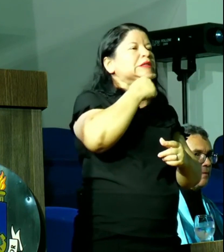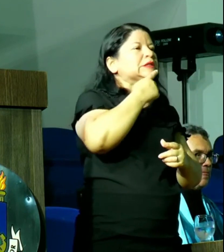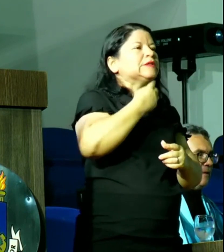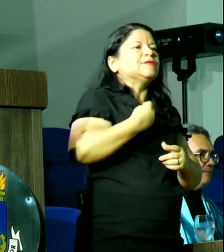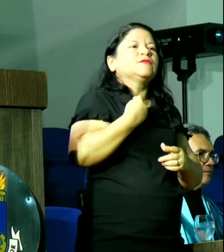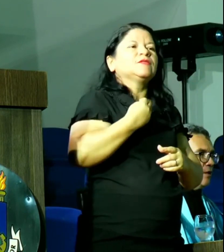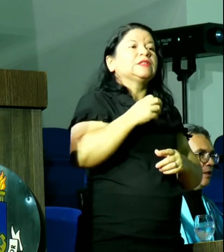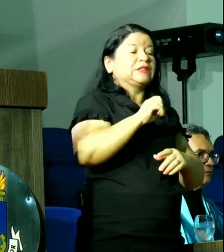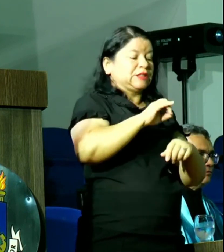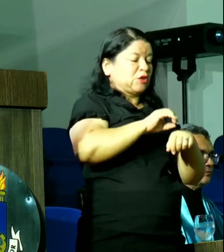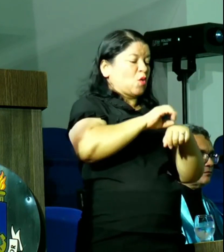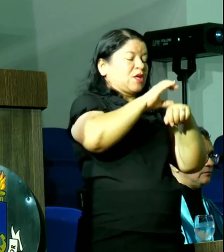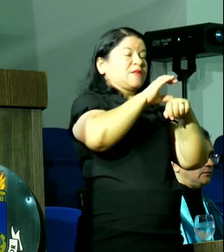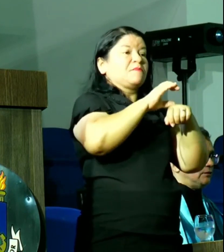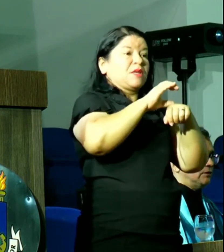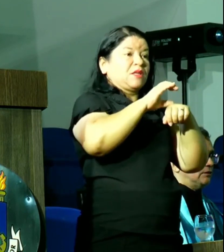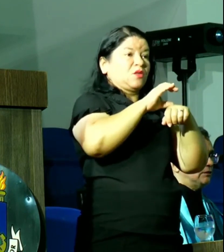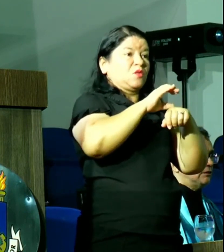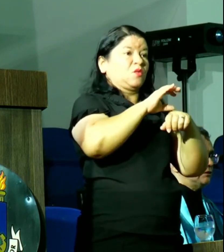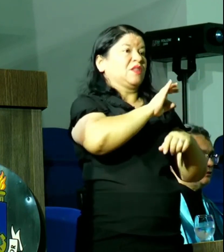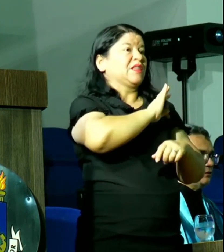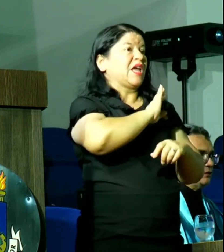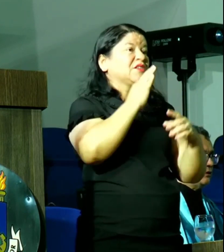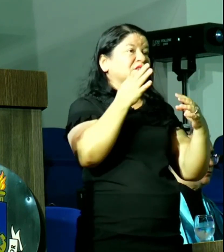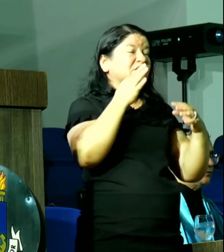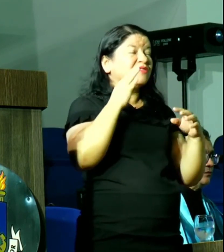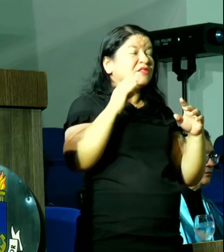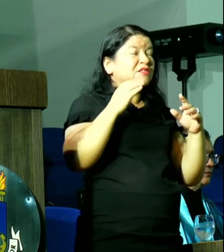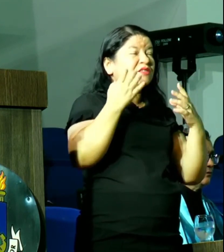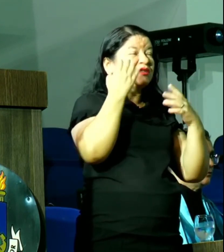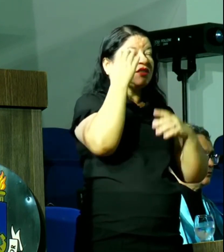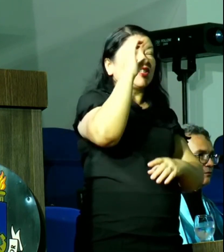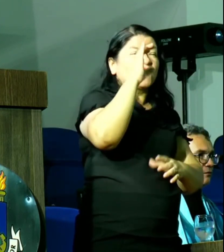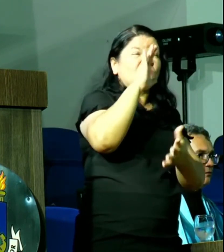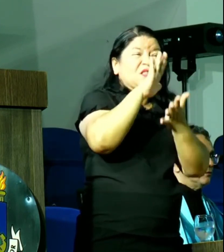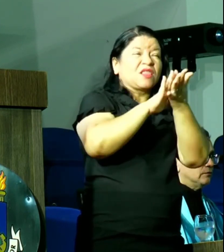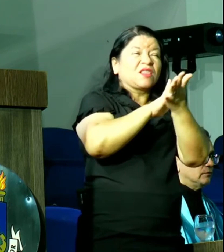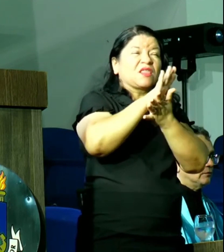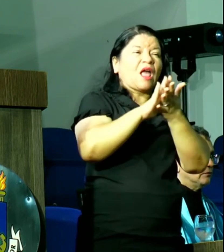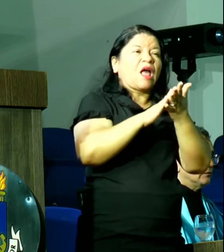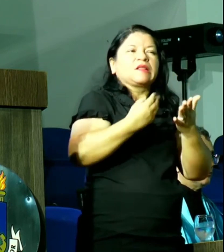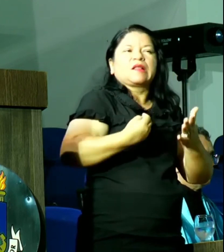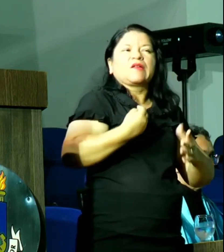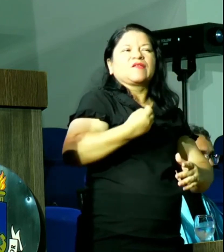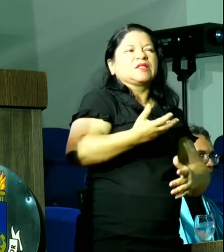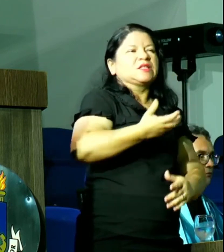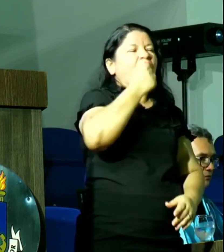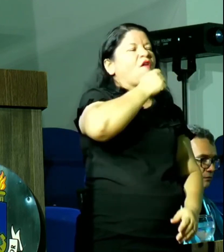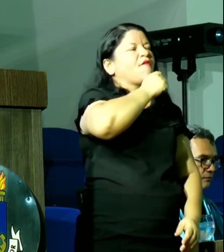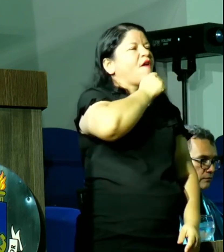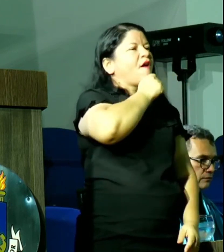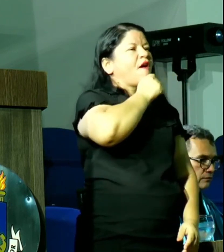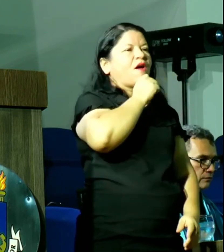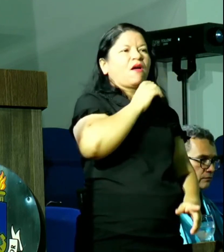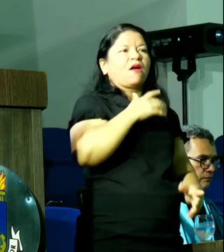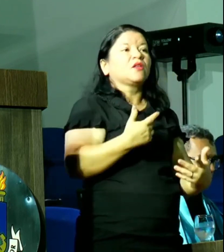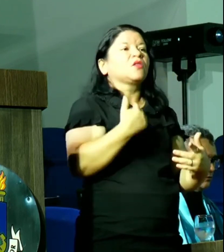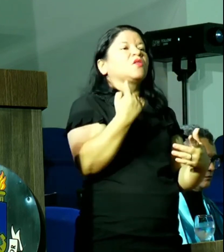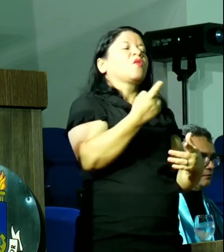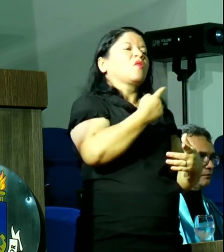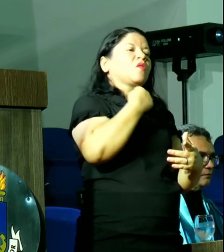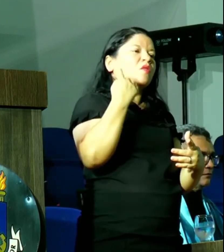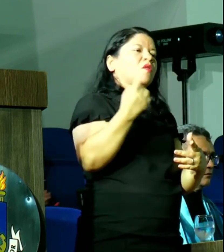sem conhecimento técnico-científico. Devemos ser firmes no antagonismo às diferentes manifestações de